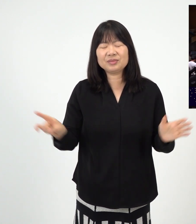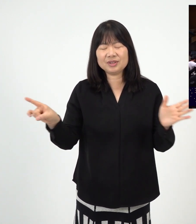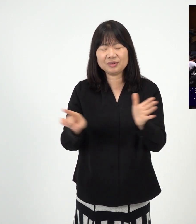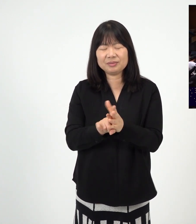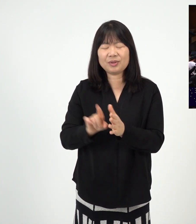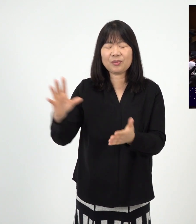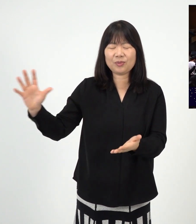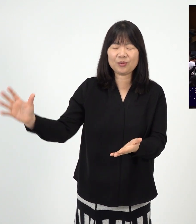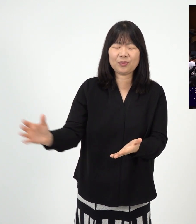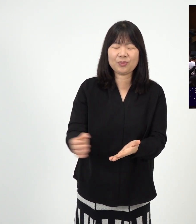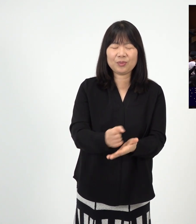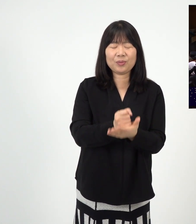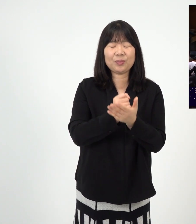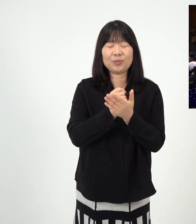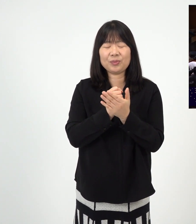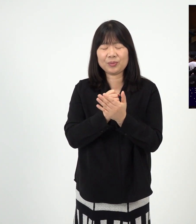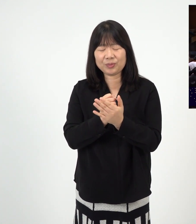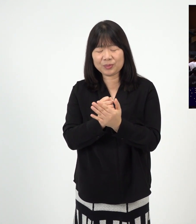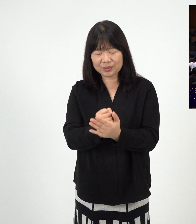믿음으로